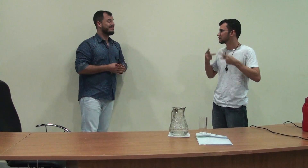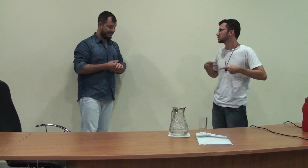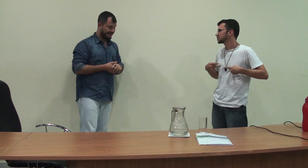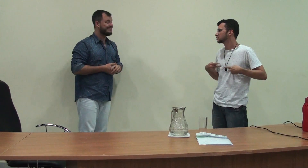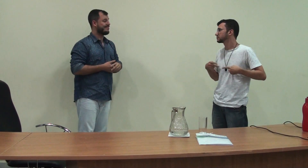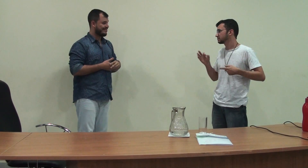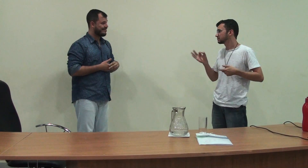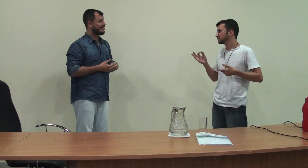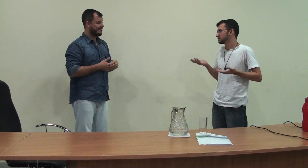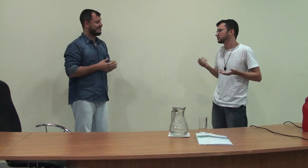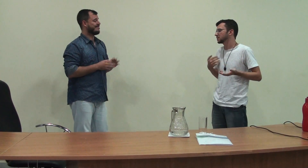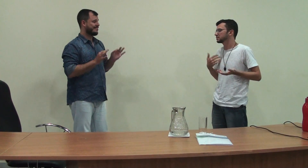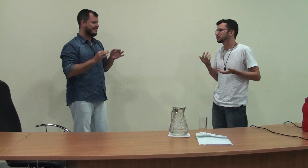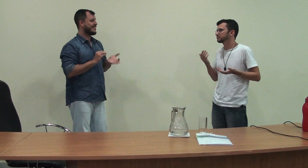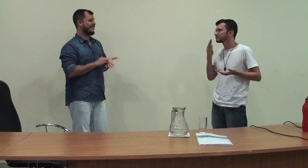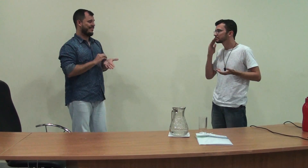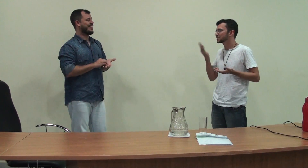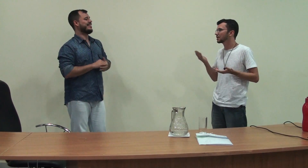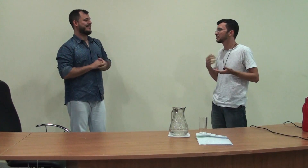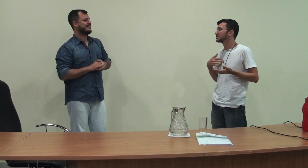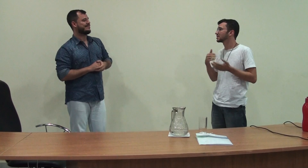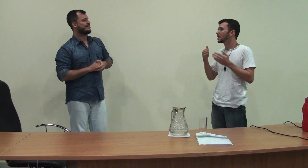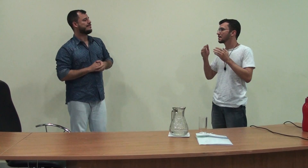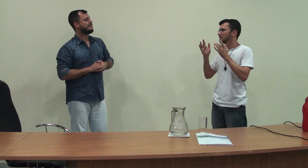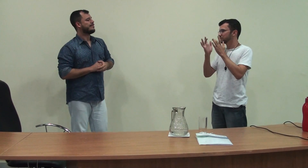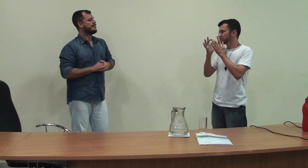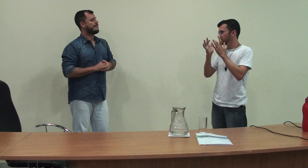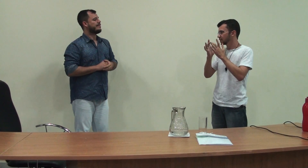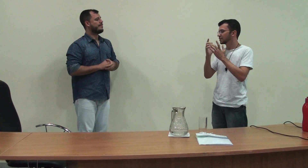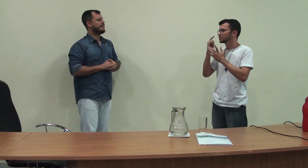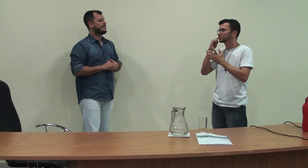surdo e buscam esse contato mais humano.